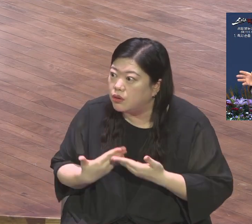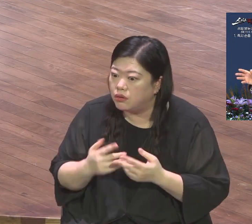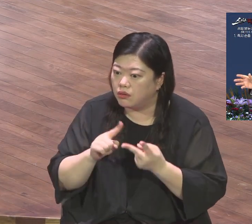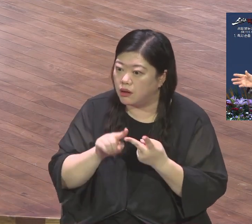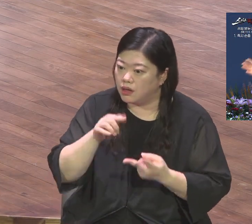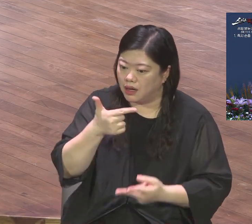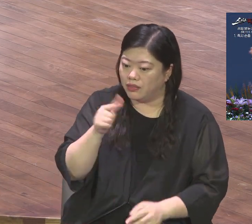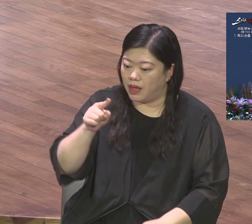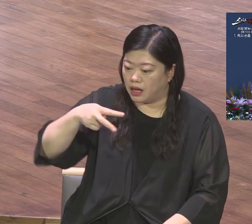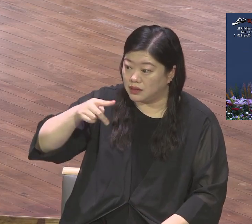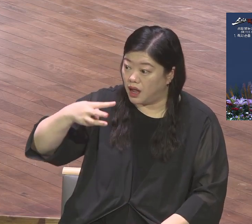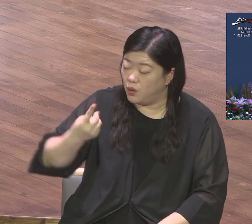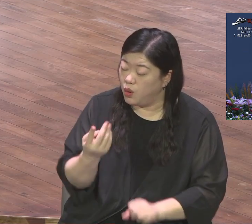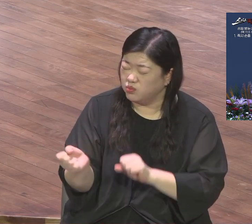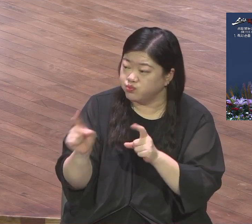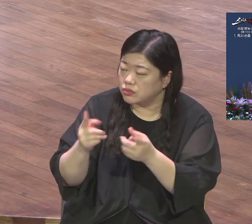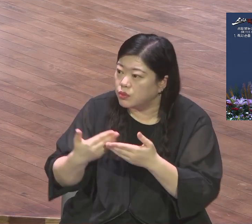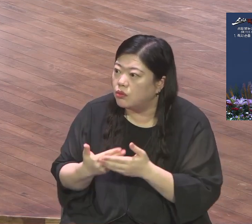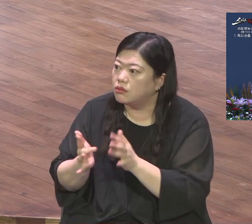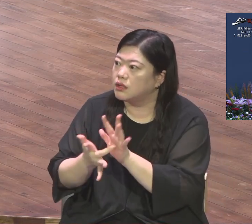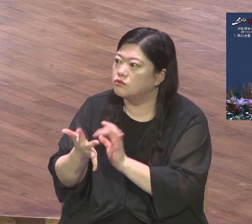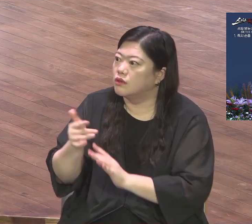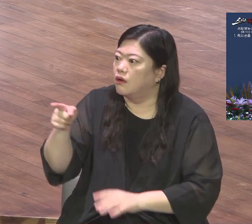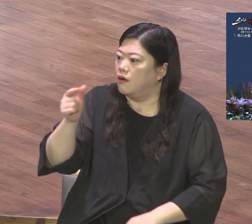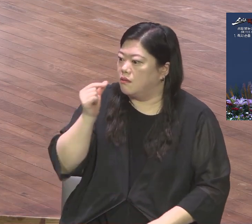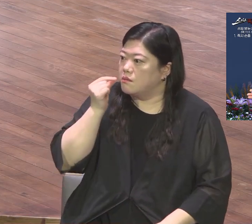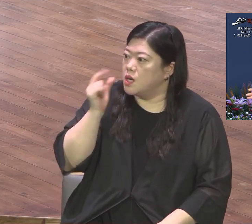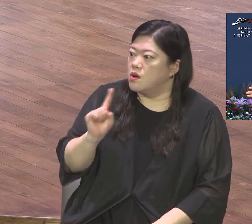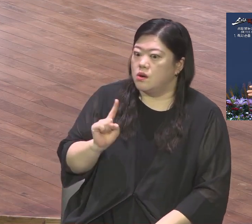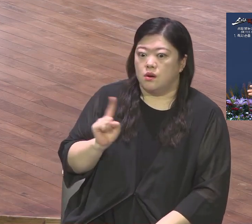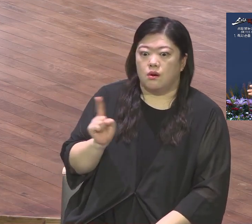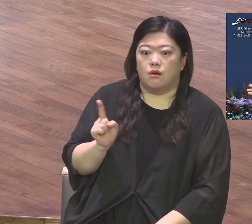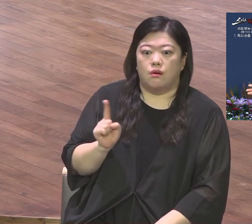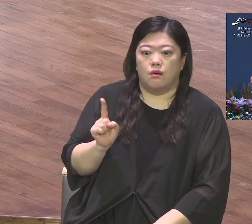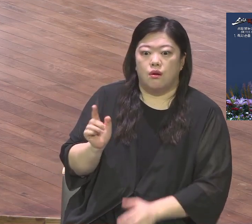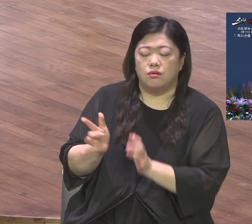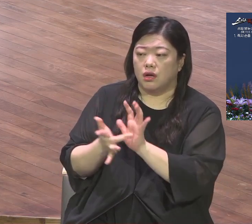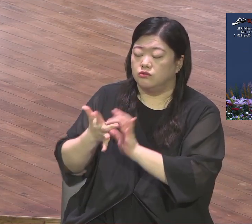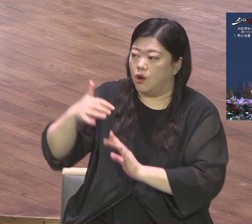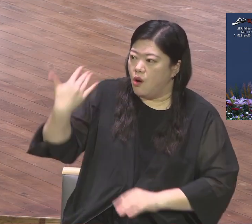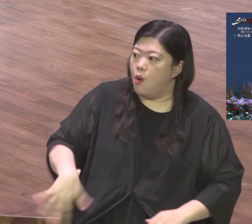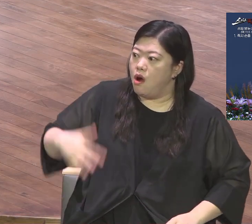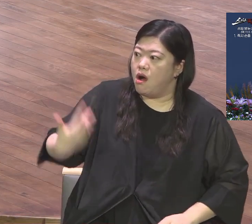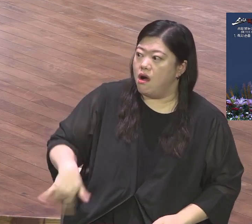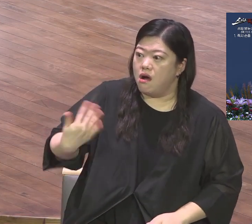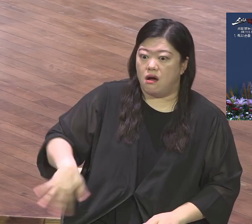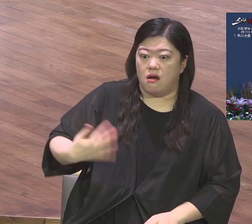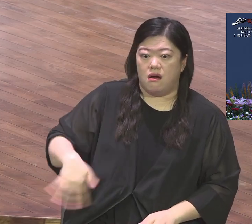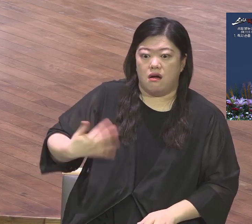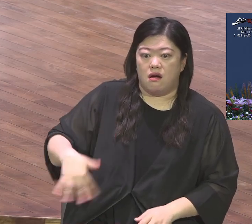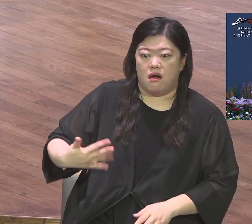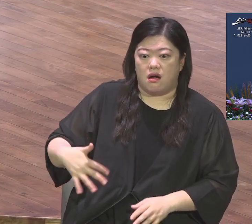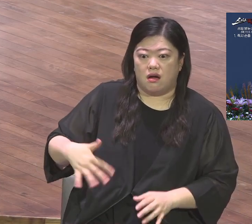베다니에 사는 사람들 모르는 사람이 없어. 저 예수님이 죽은 지 사흘 되는 나사로 살려냈다.